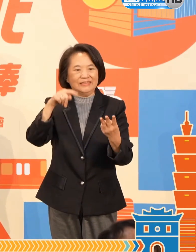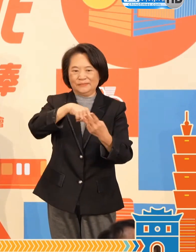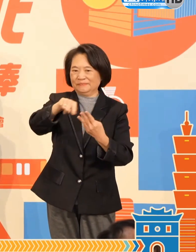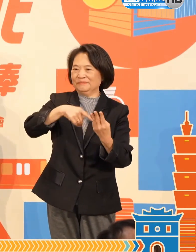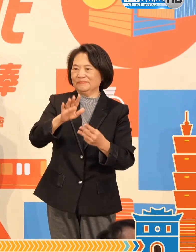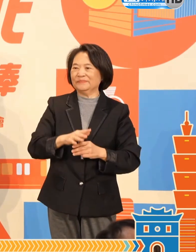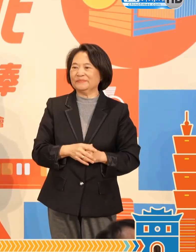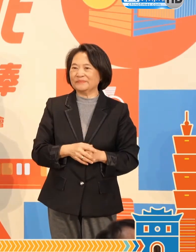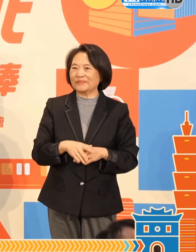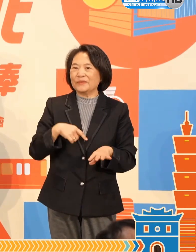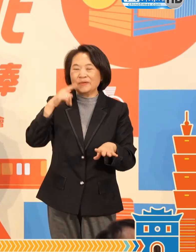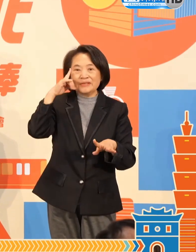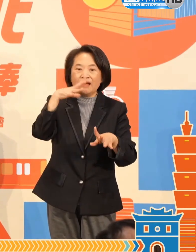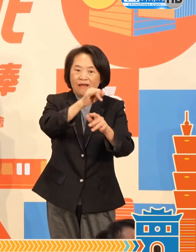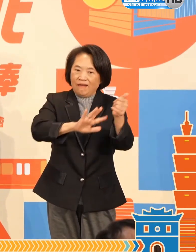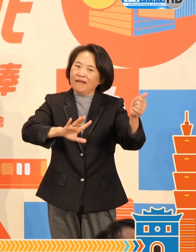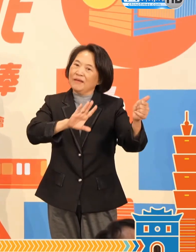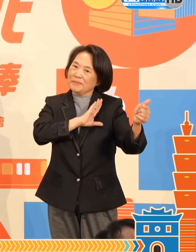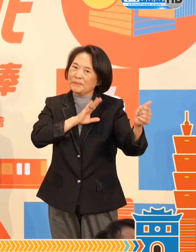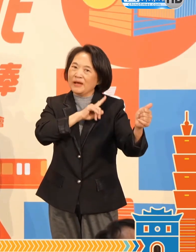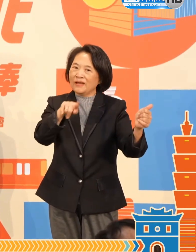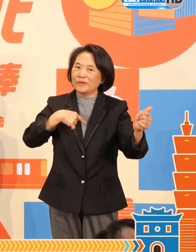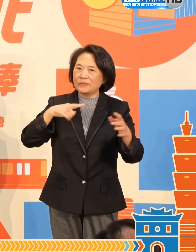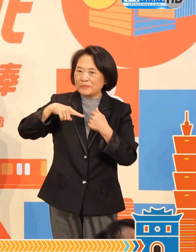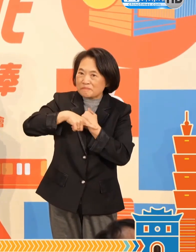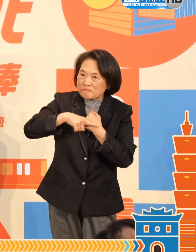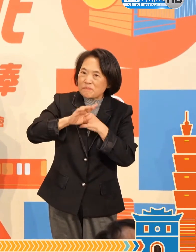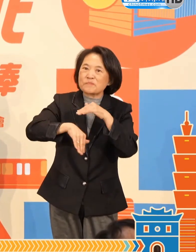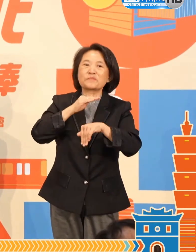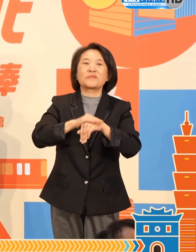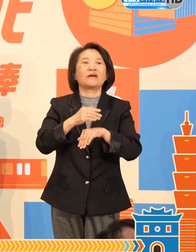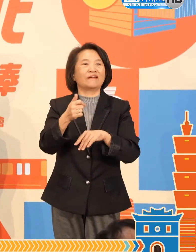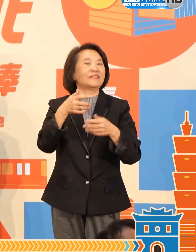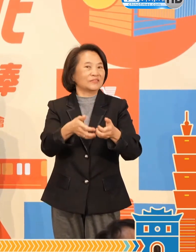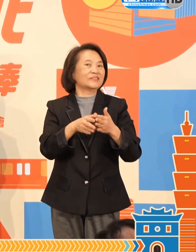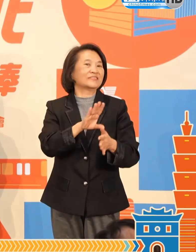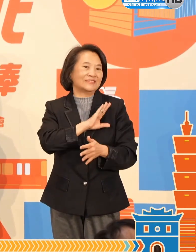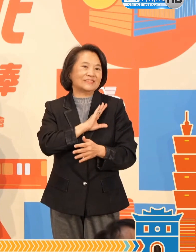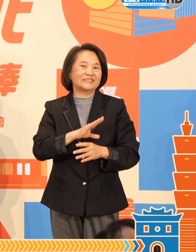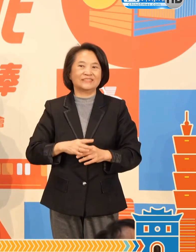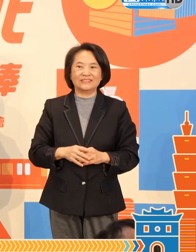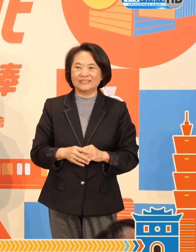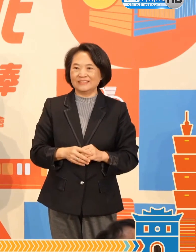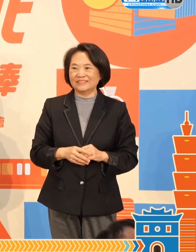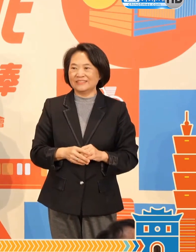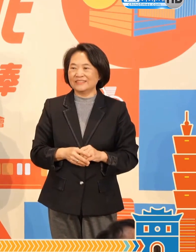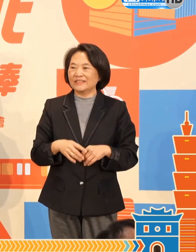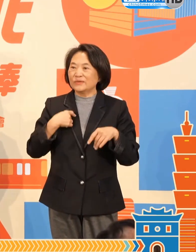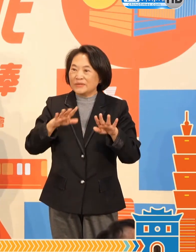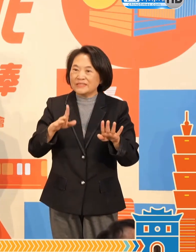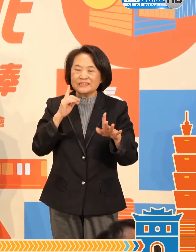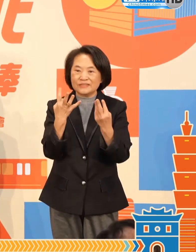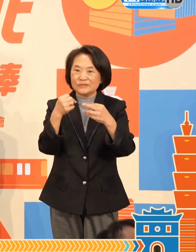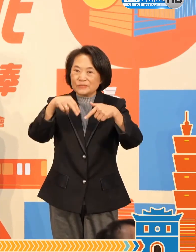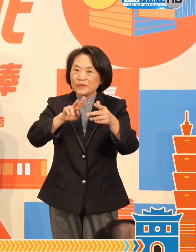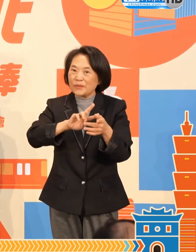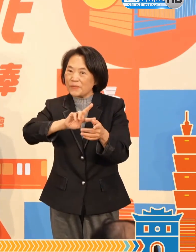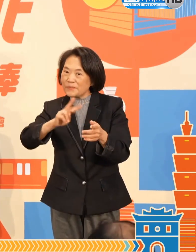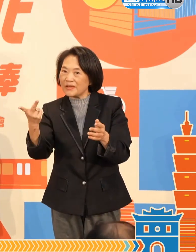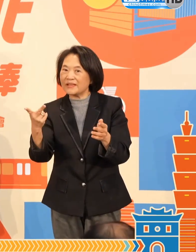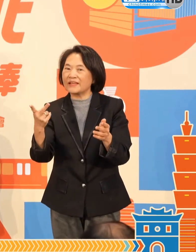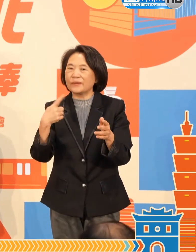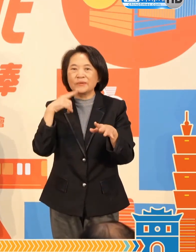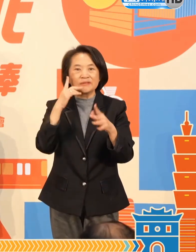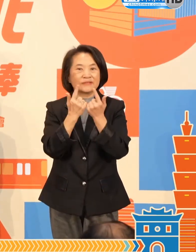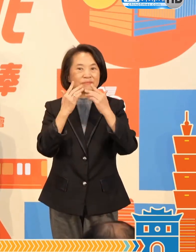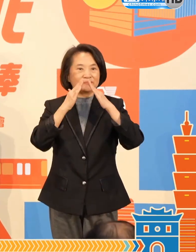想这一些也都是造就我们有一些不错研究成果的一个重要原因。那我们在整个数位转型上面，我们